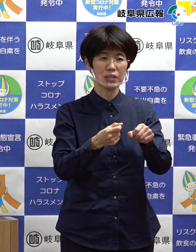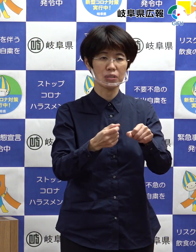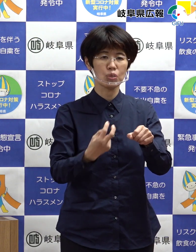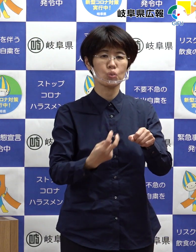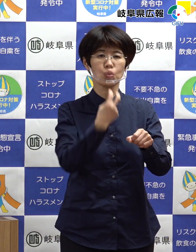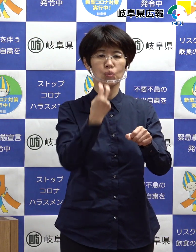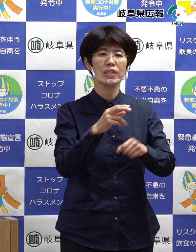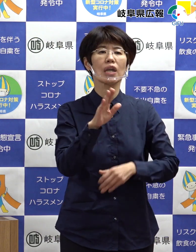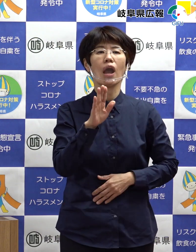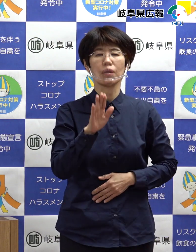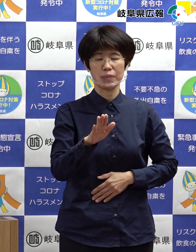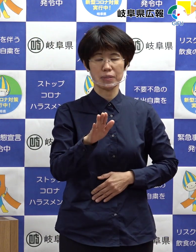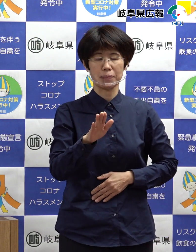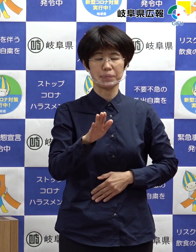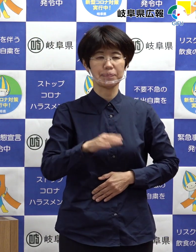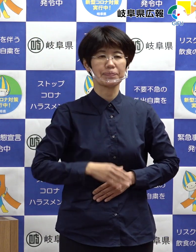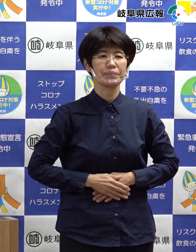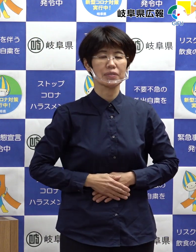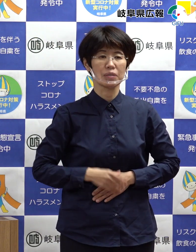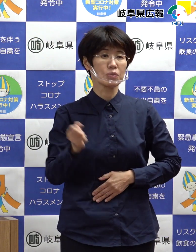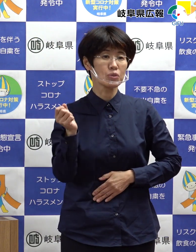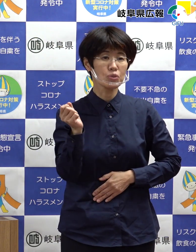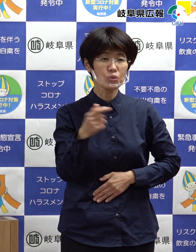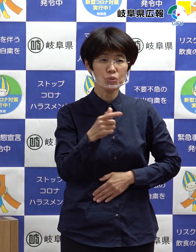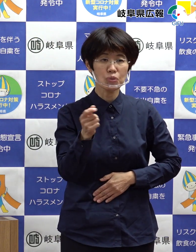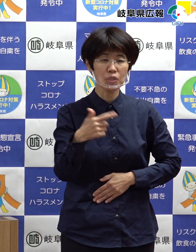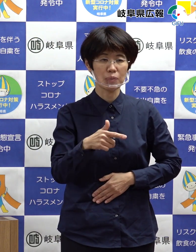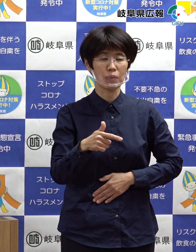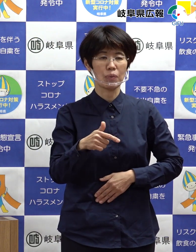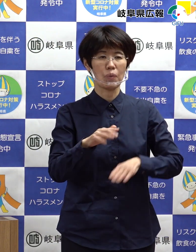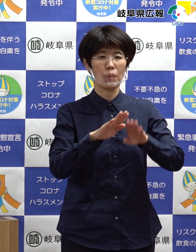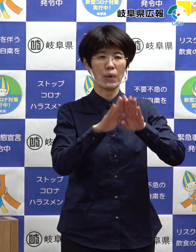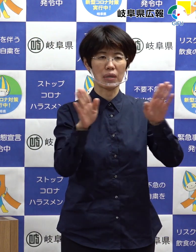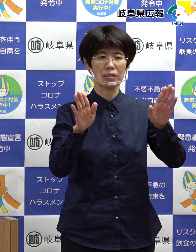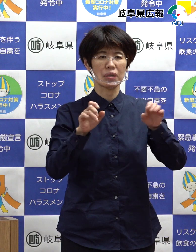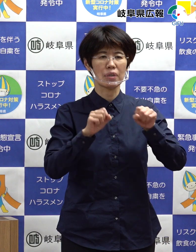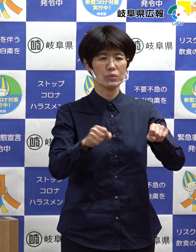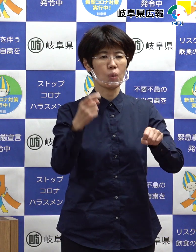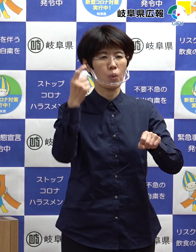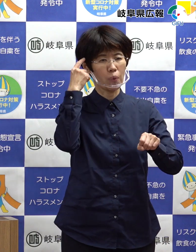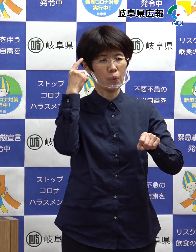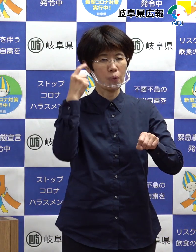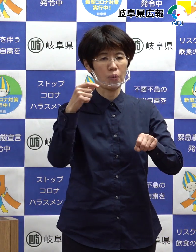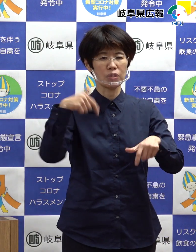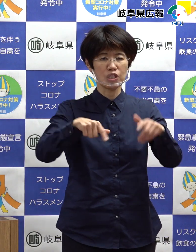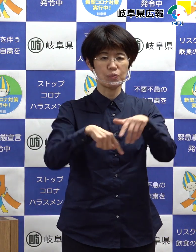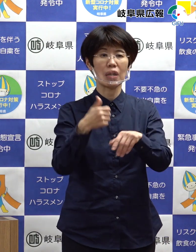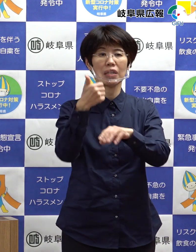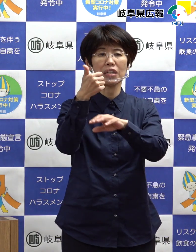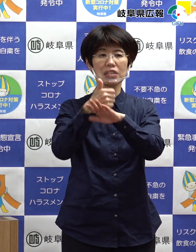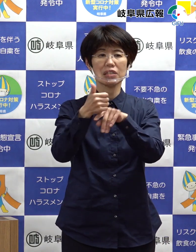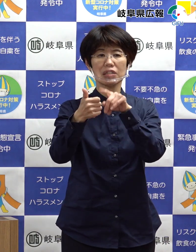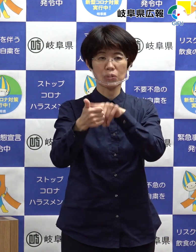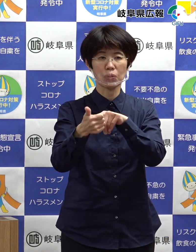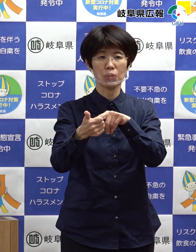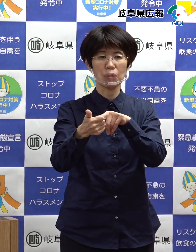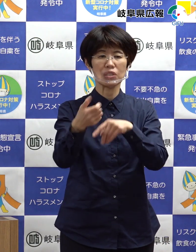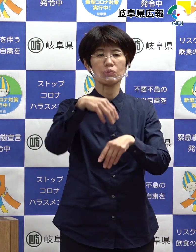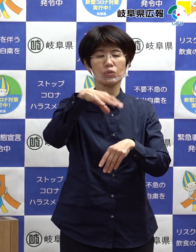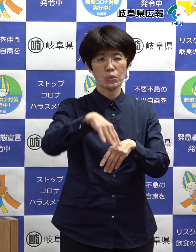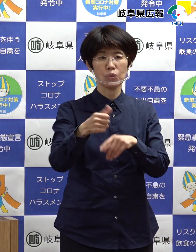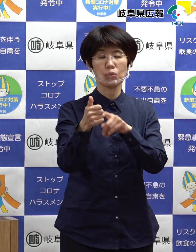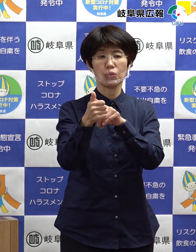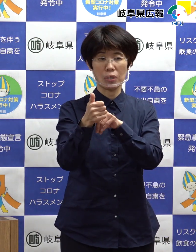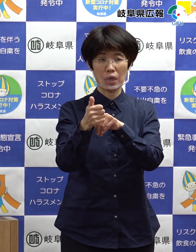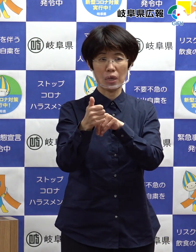雰囲気でありましたので、もうすぐにもなんじゃないでしょうか。多分西村大臣のところで、事務局をやるとかです